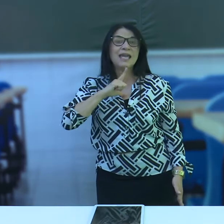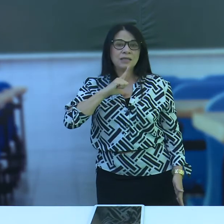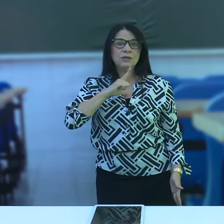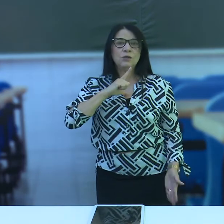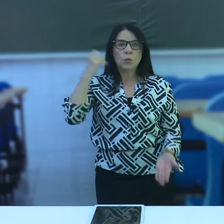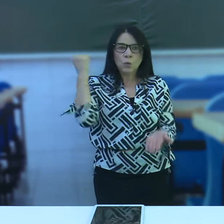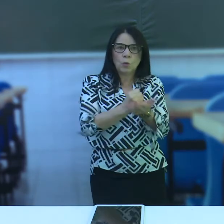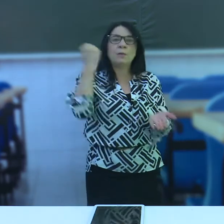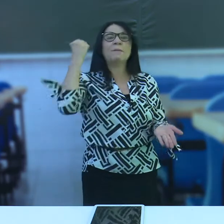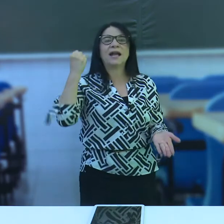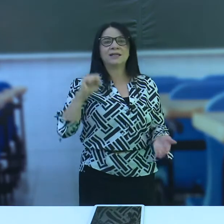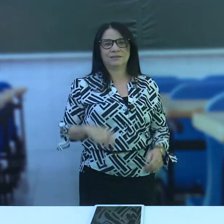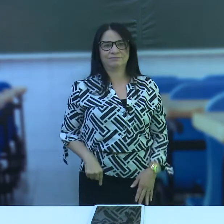tem uma marca.